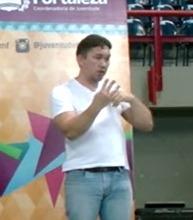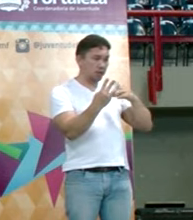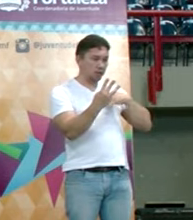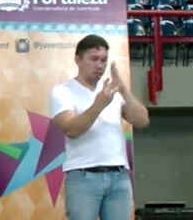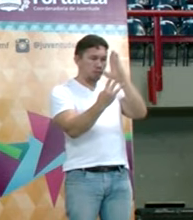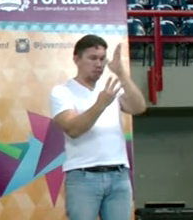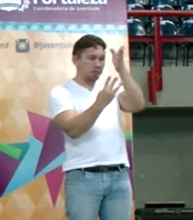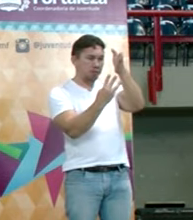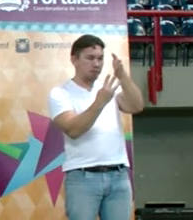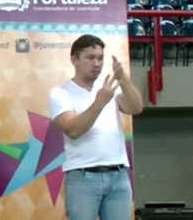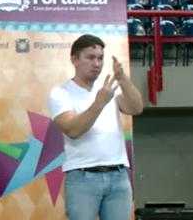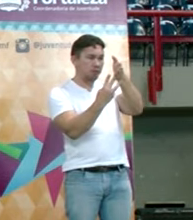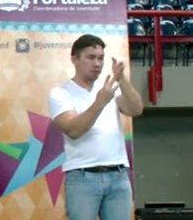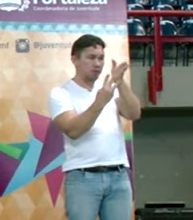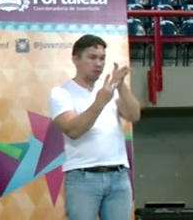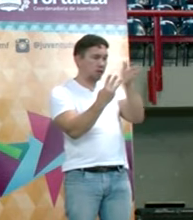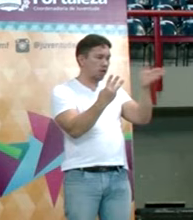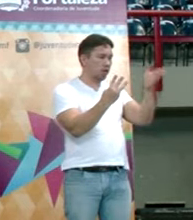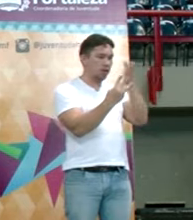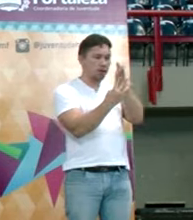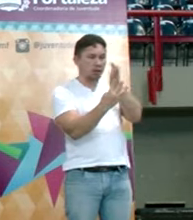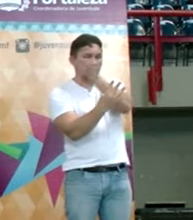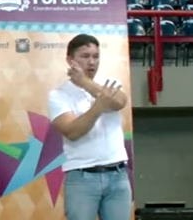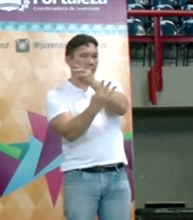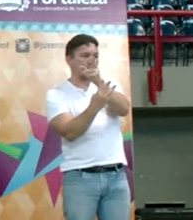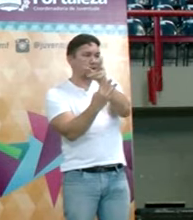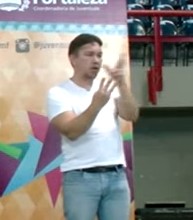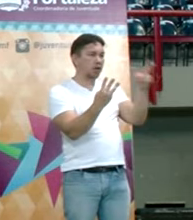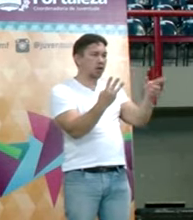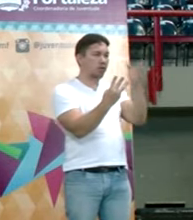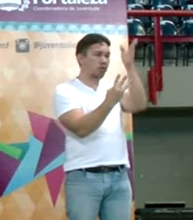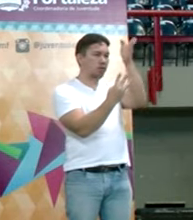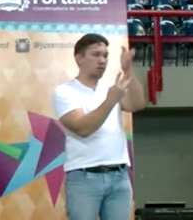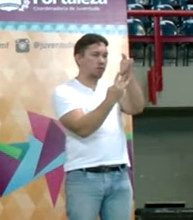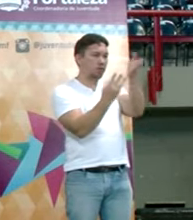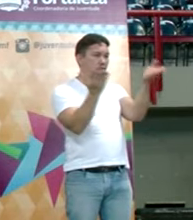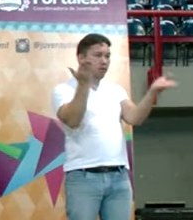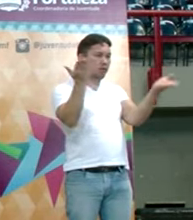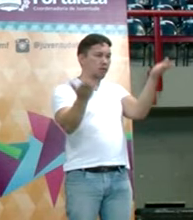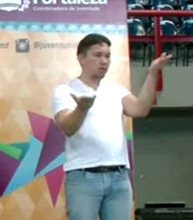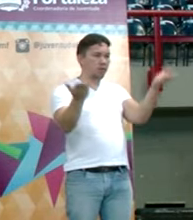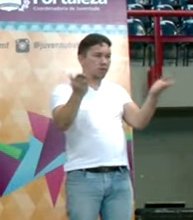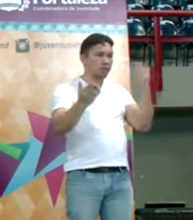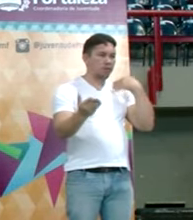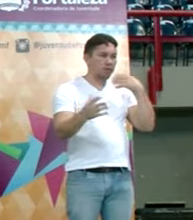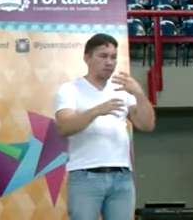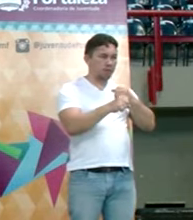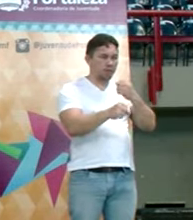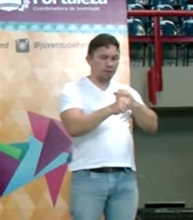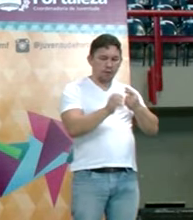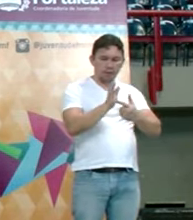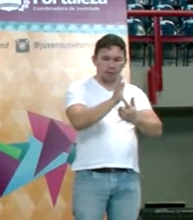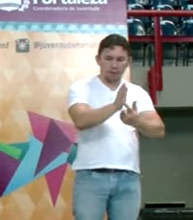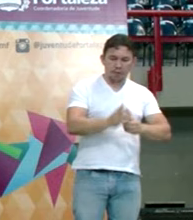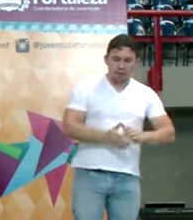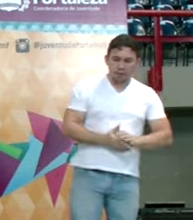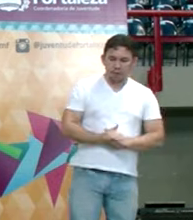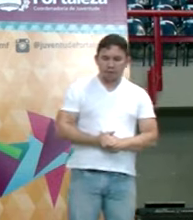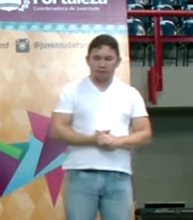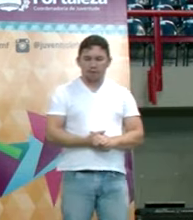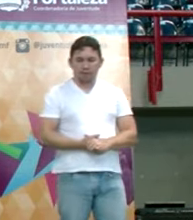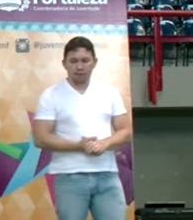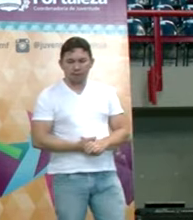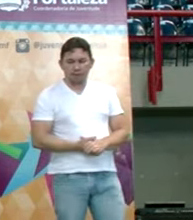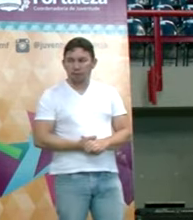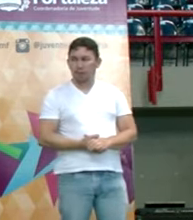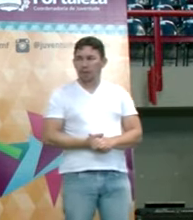consegue dividir o conjunto em duas partes iguais que consegue dividir no meio tá vamos para exemplo numérico vamos lá